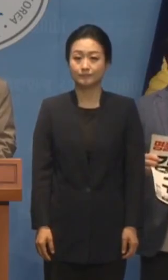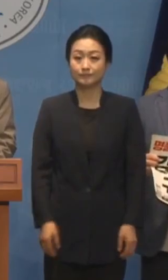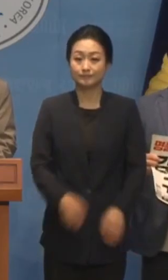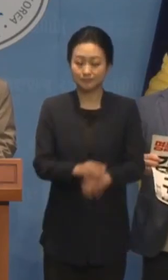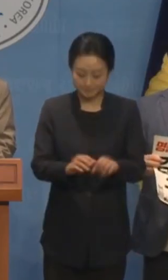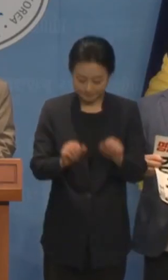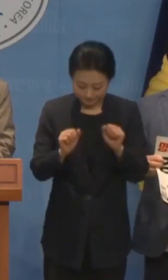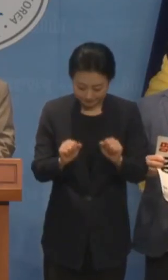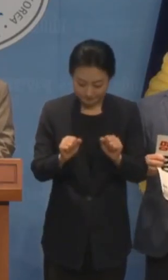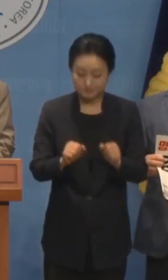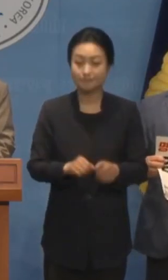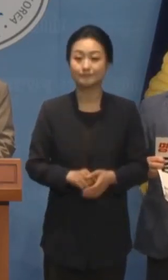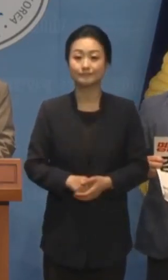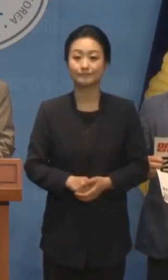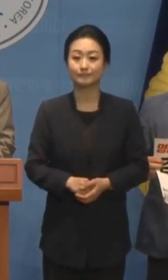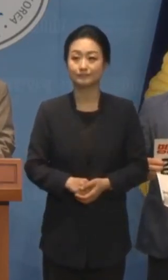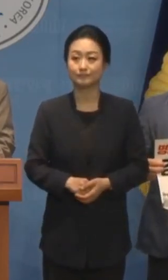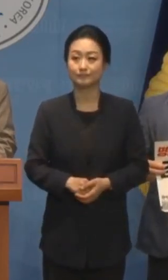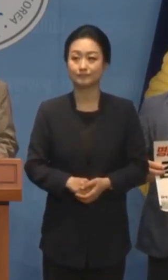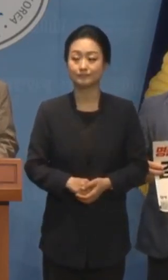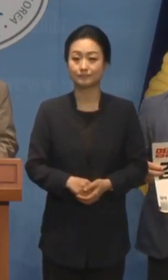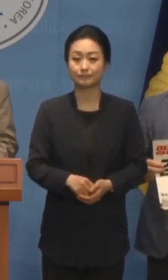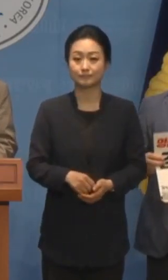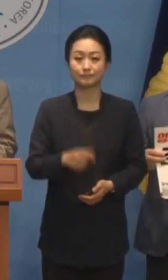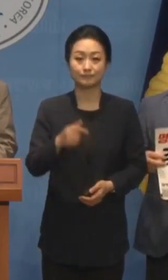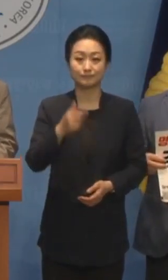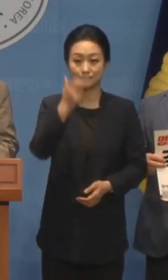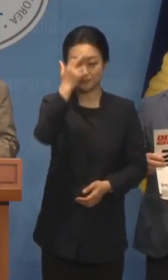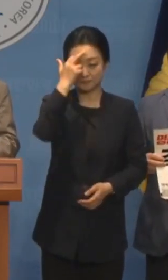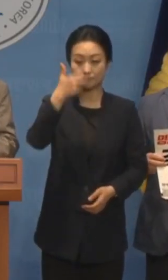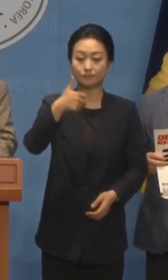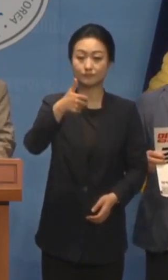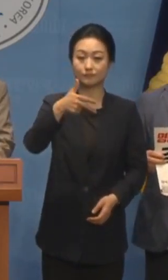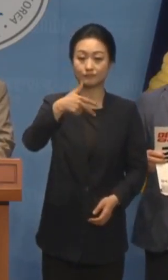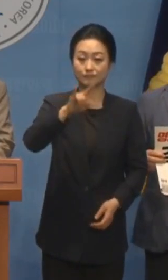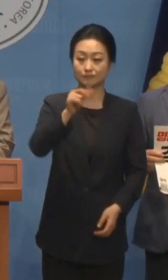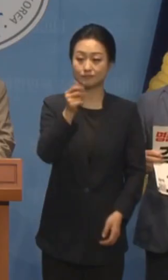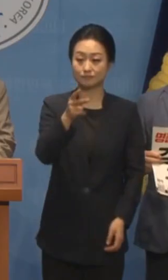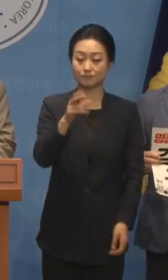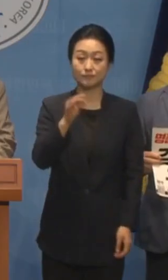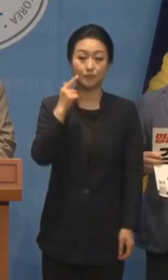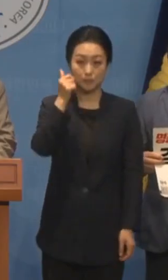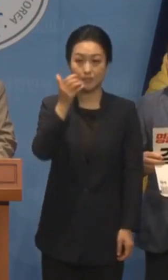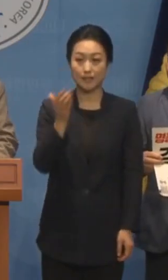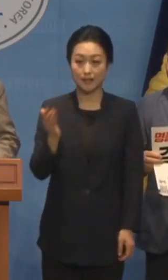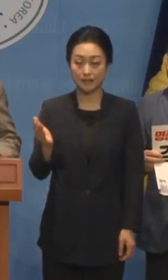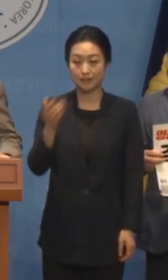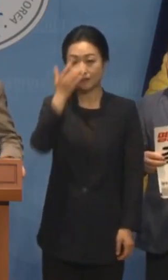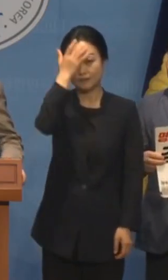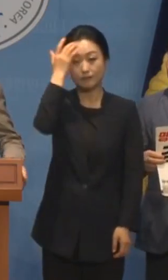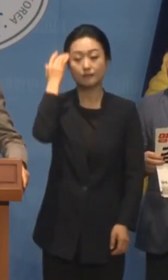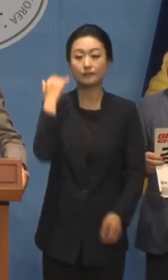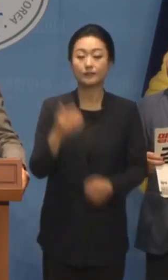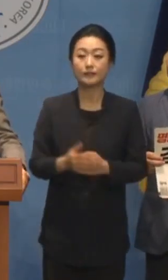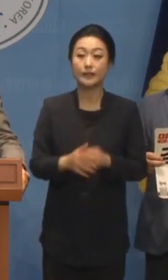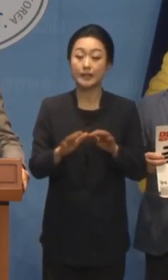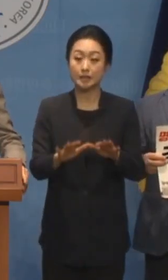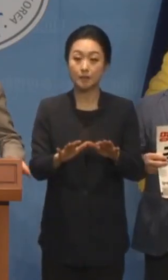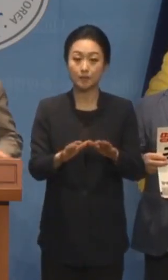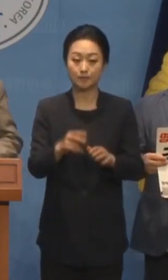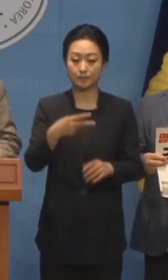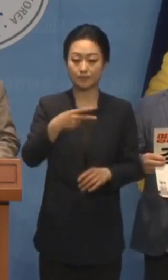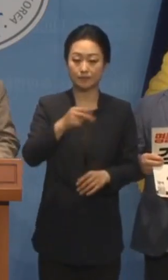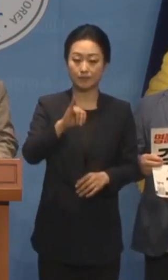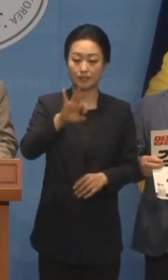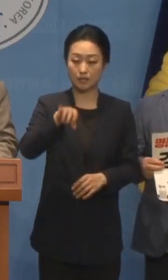안녕하십니까. 최재형 목사입니다. 이번